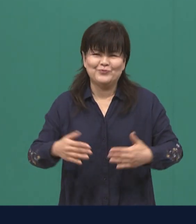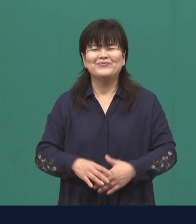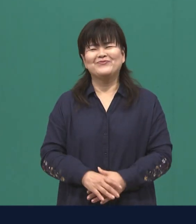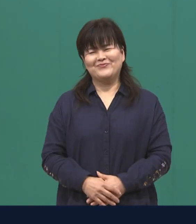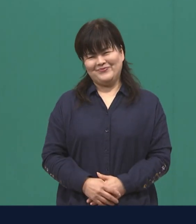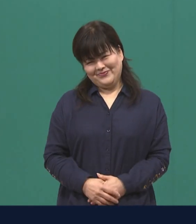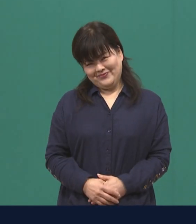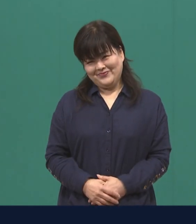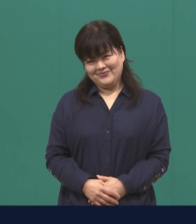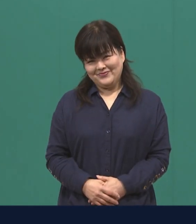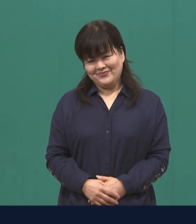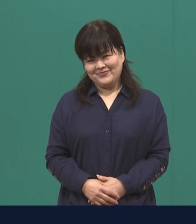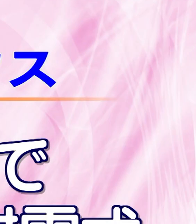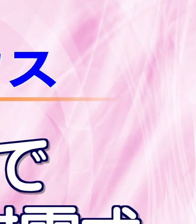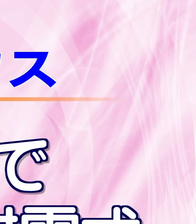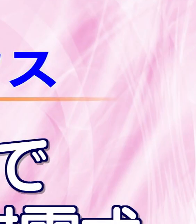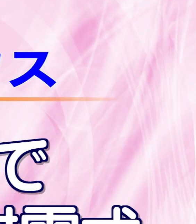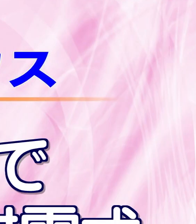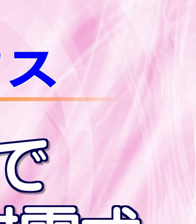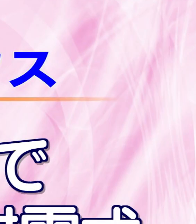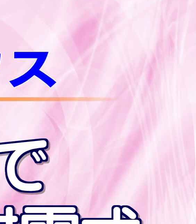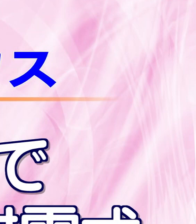必要です。